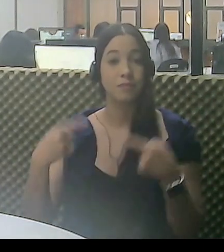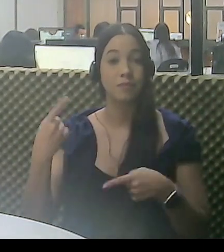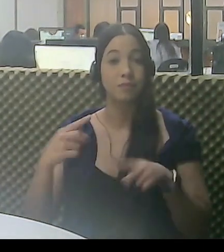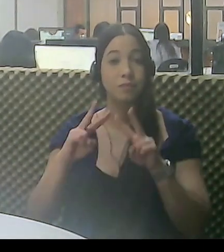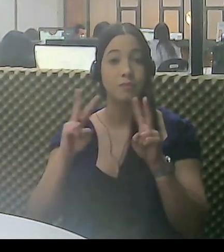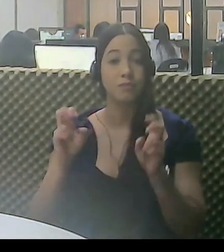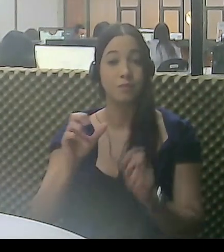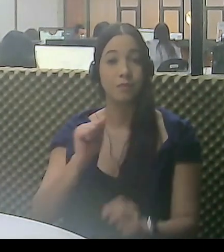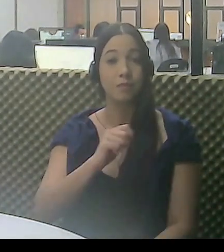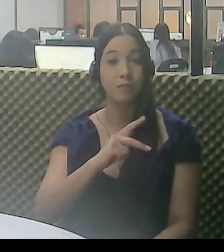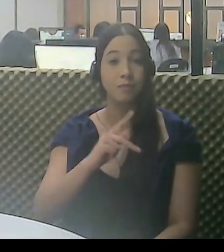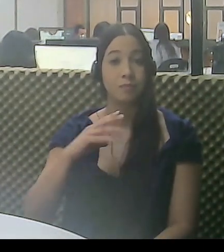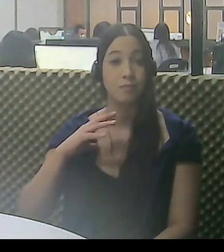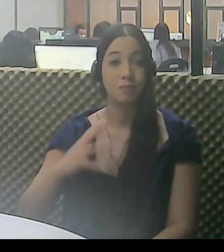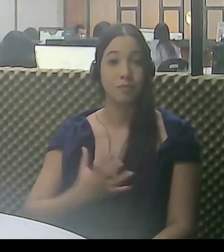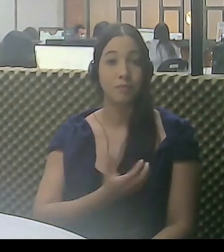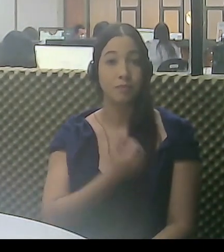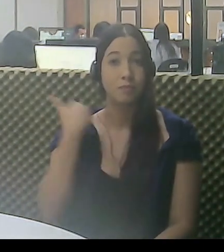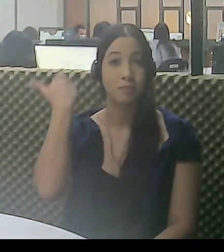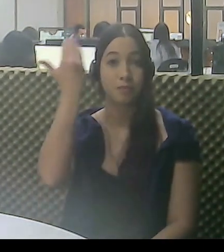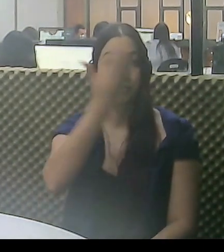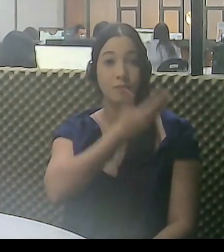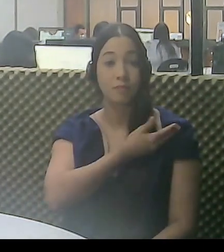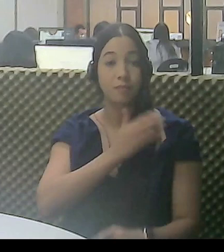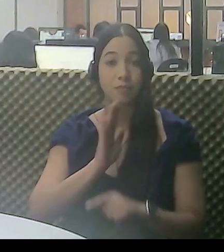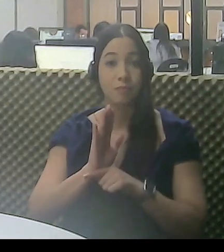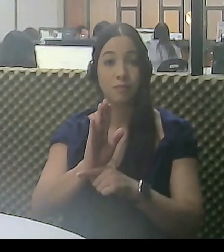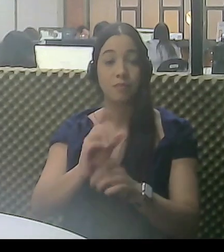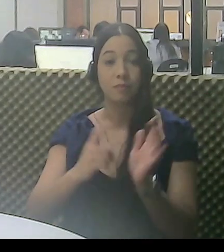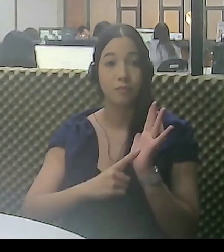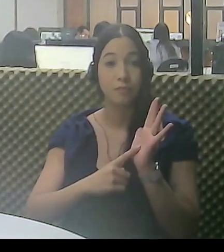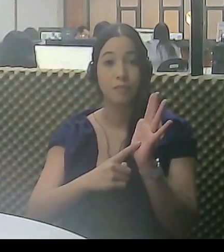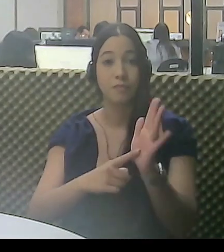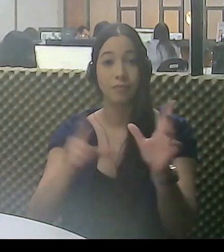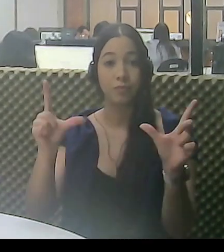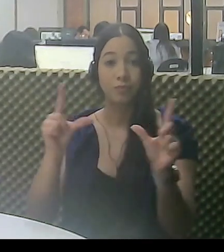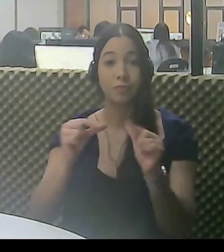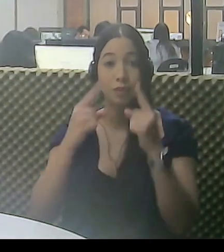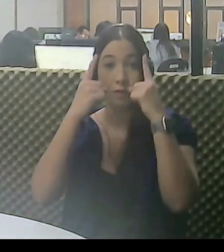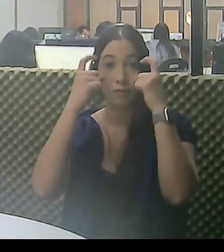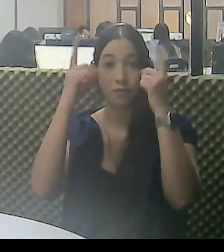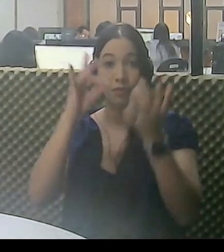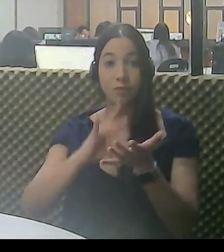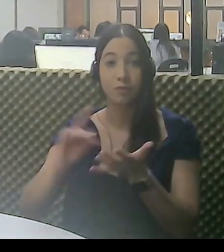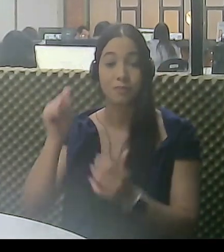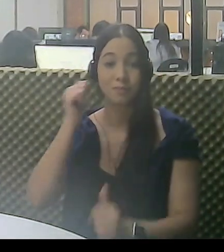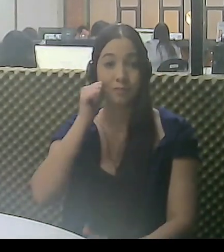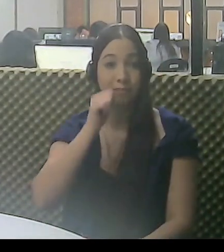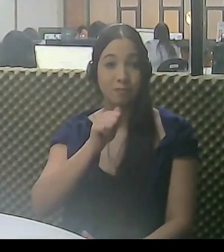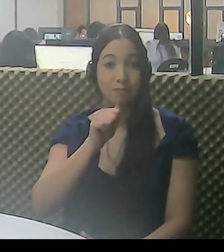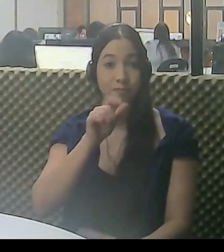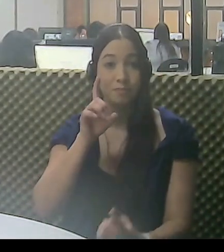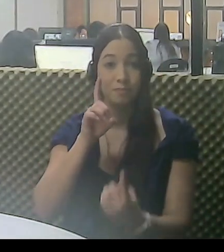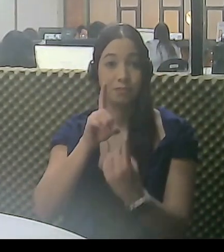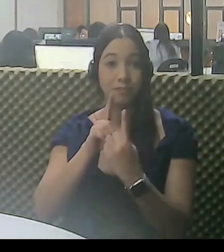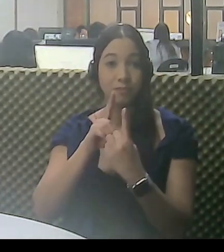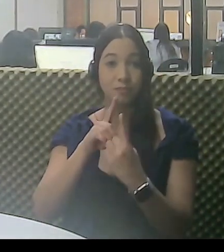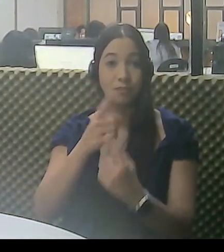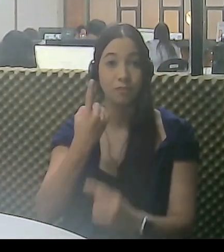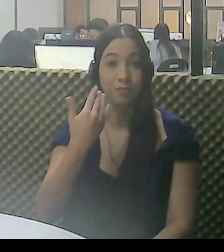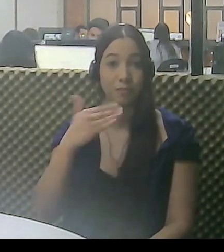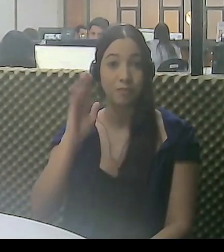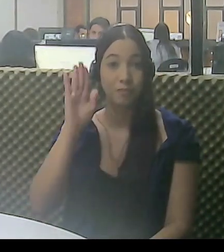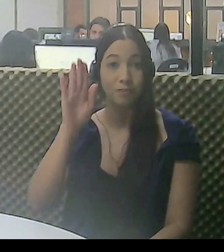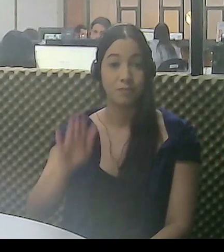o aplicativo Salve Maria, que contribui com denúncias e a redução da violência contra a mulher. O encontro será à 1h30